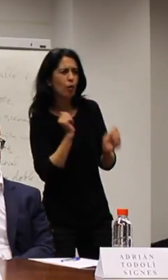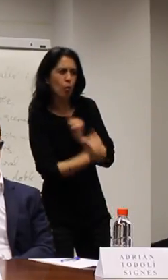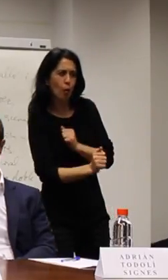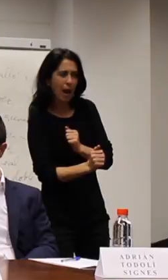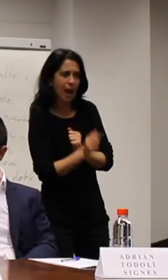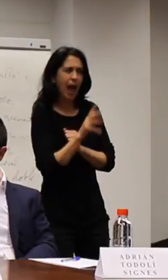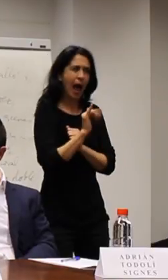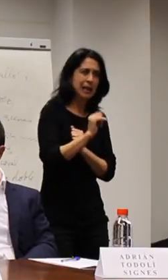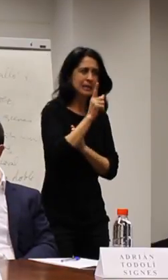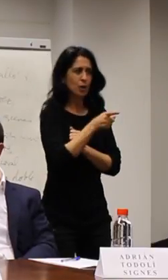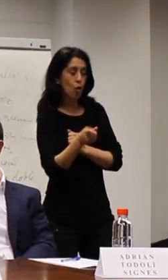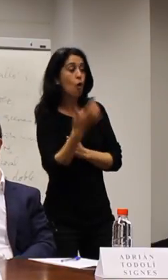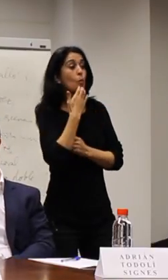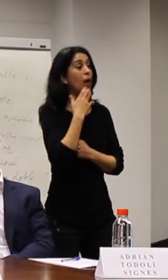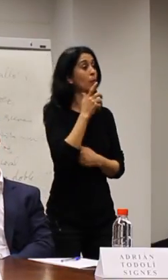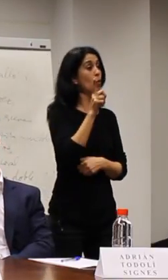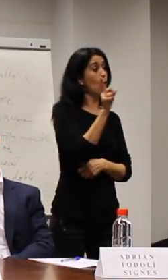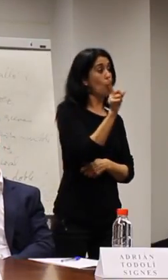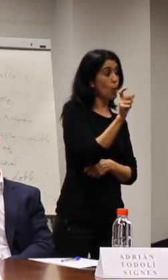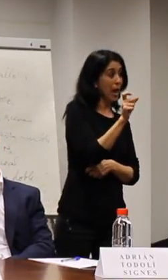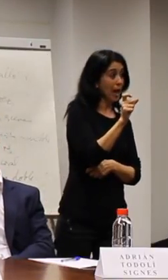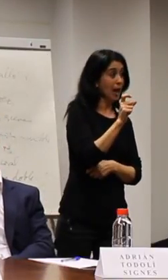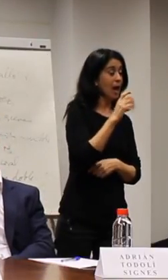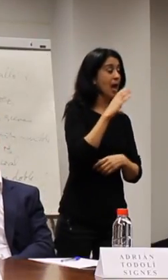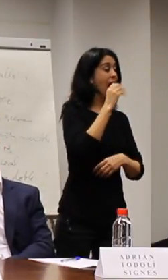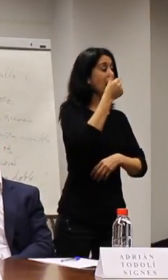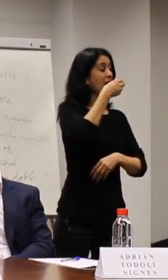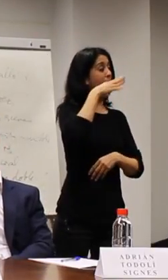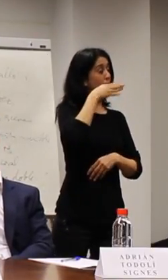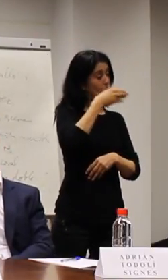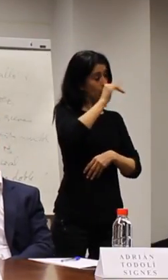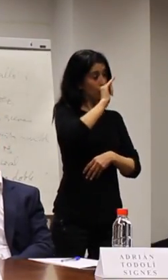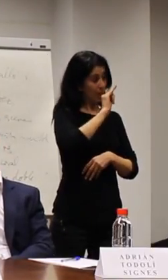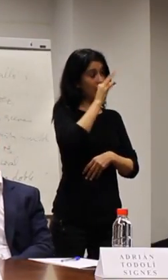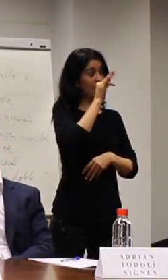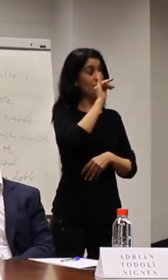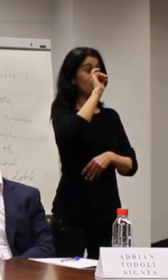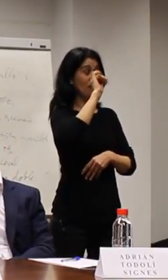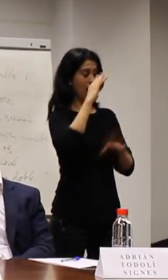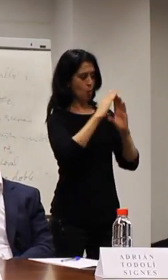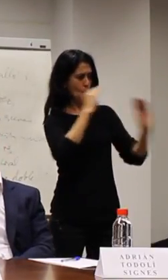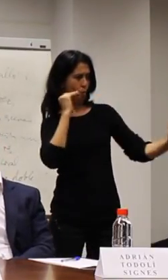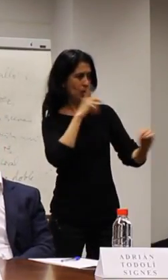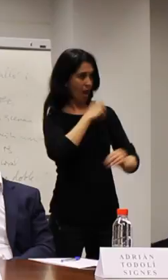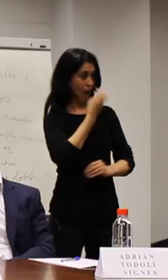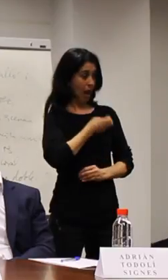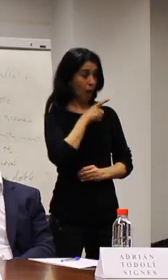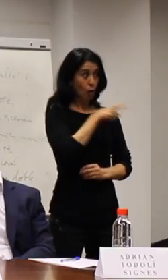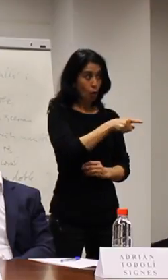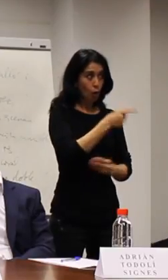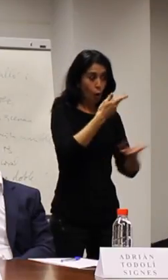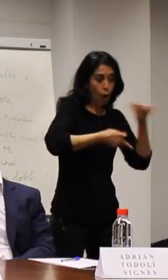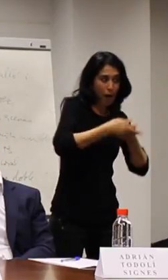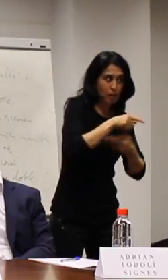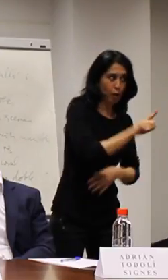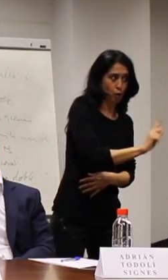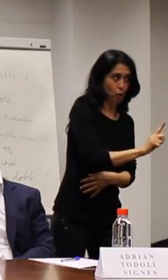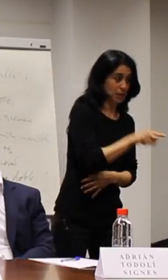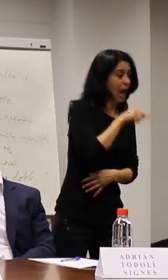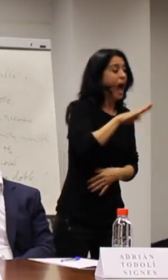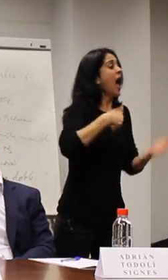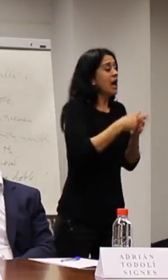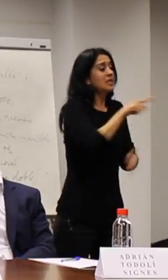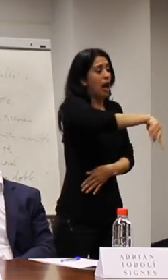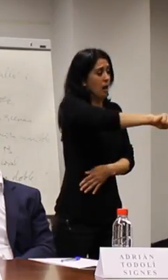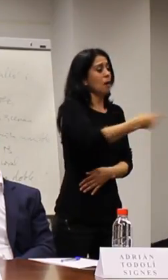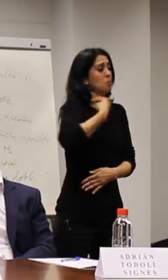Cabify no son modelos colaborativos, de hecho ellos no se consideran economía colaborativa, dicho por ellos, tal cual, ¿no?